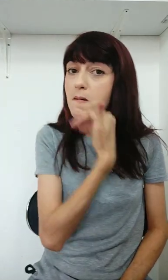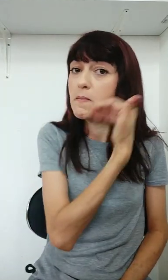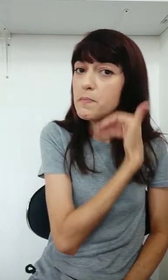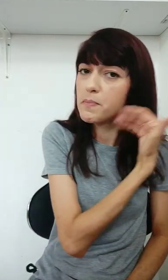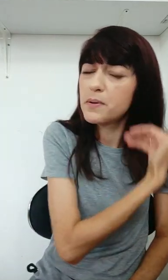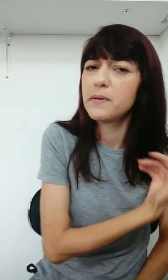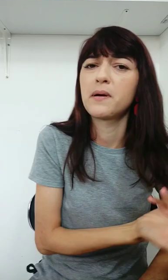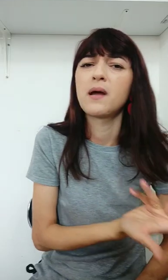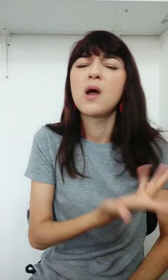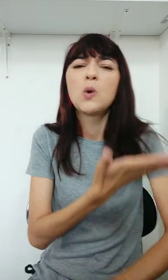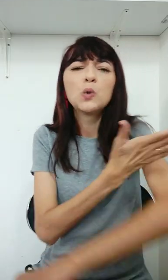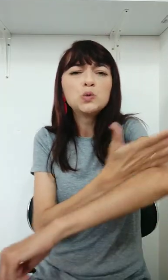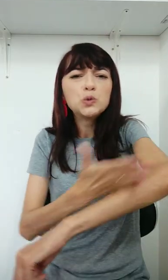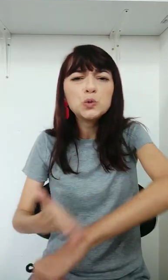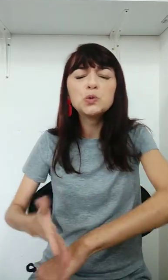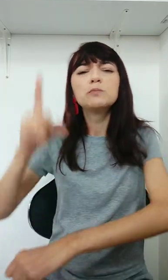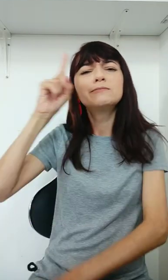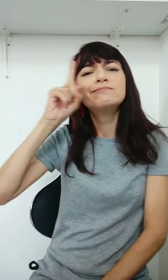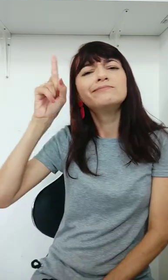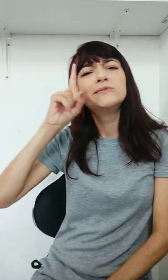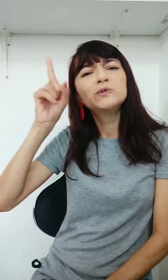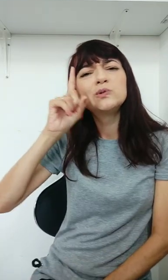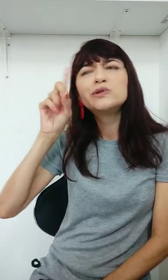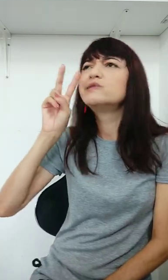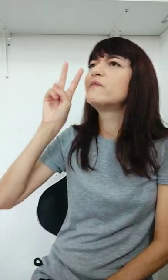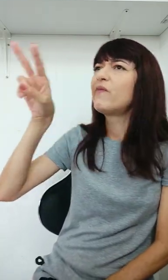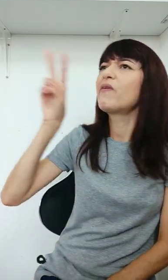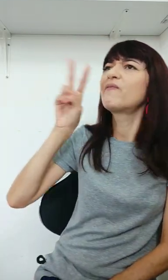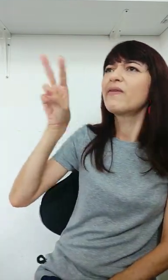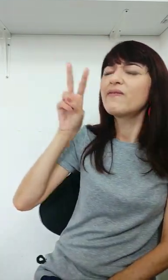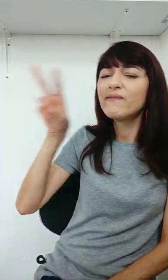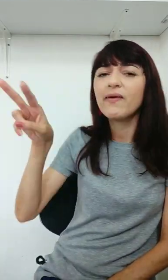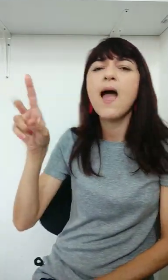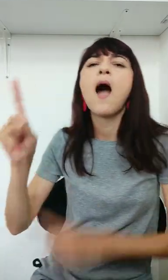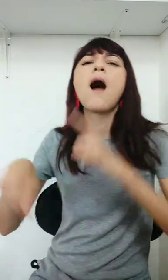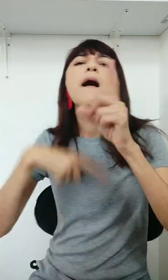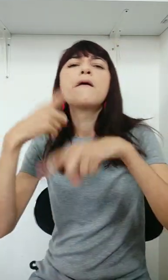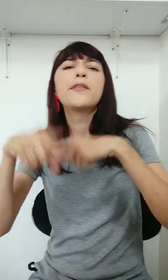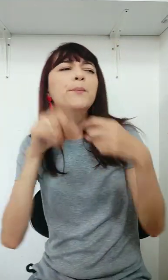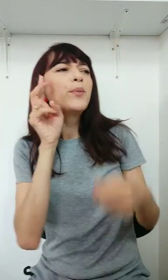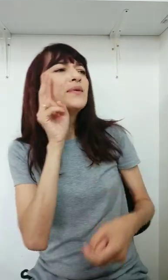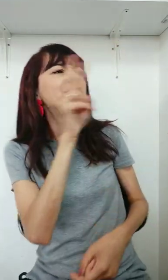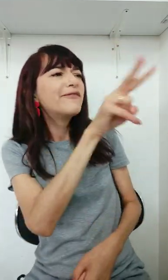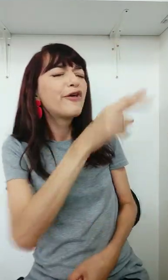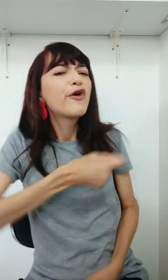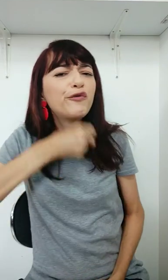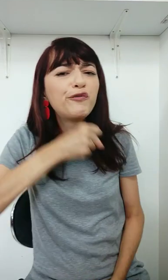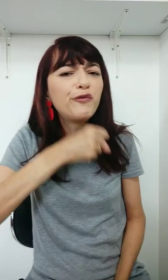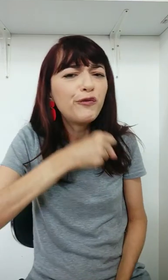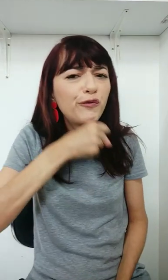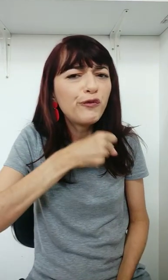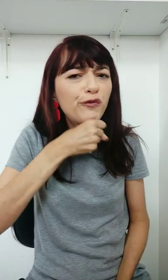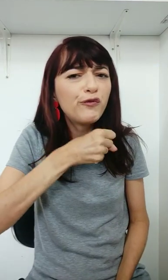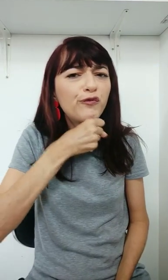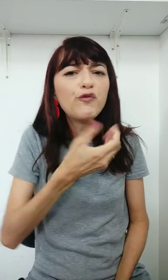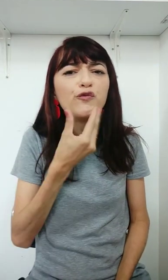Olha só, às vezes aquela criança vai ver o pai todos os dias ali fazendo a barba, né? E depois, né, ela vai ver o vovô dela,